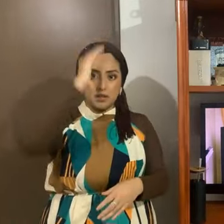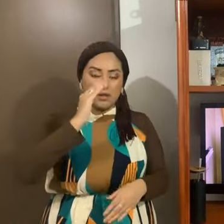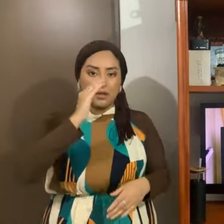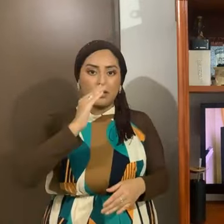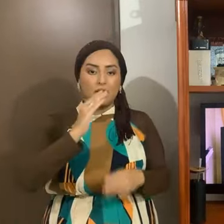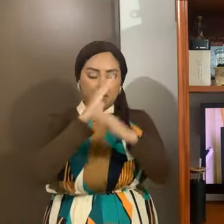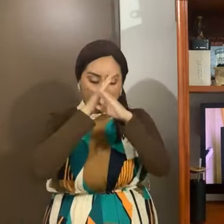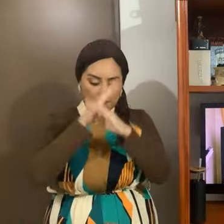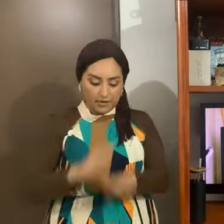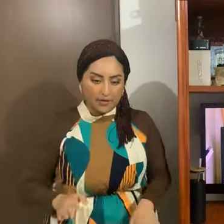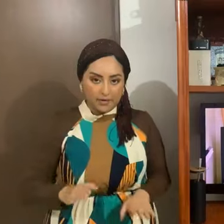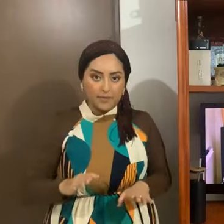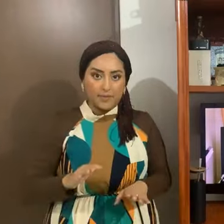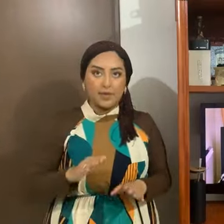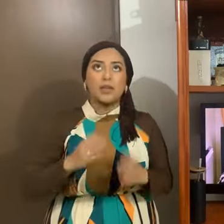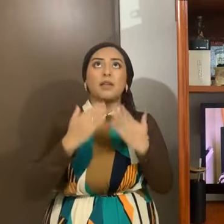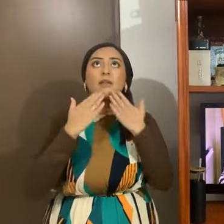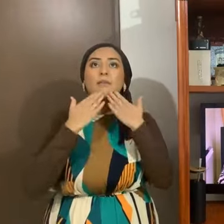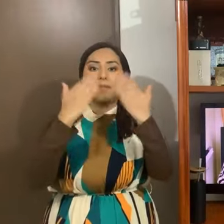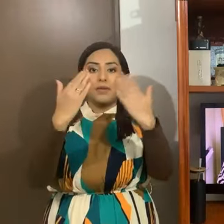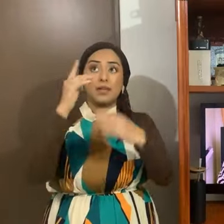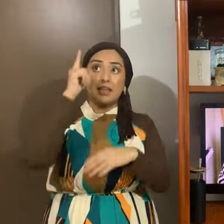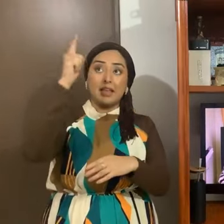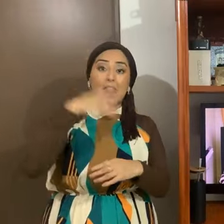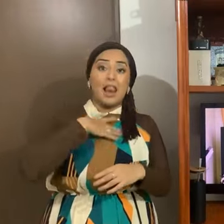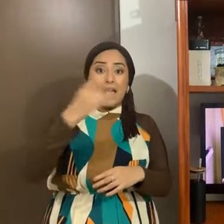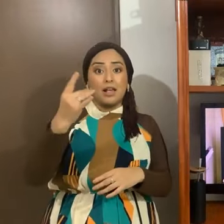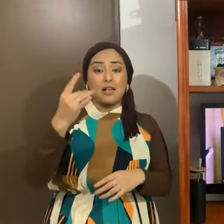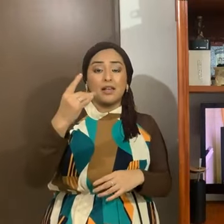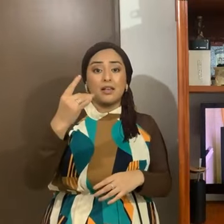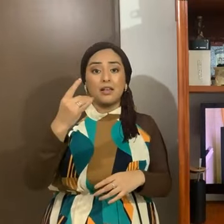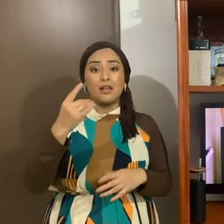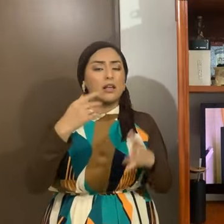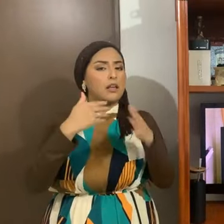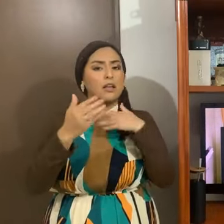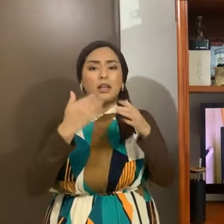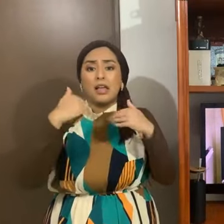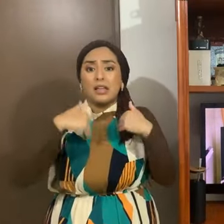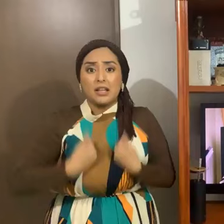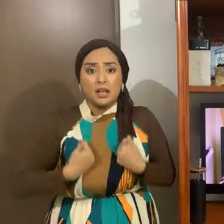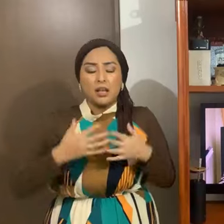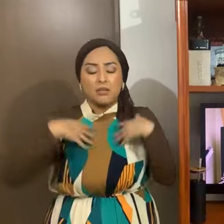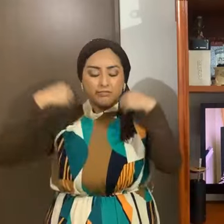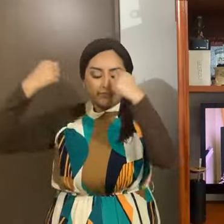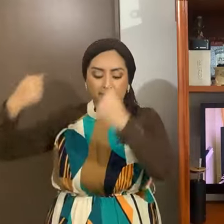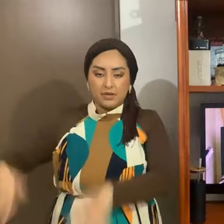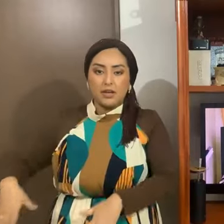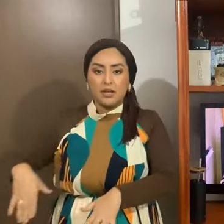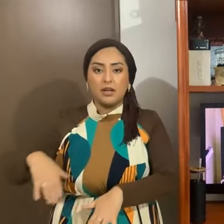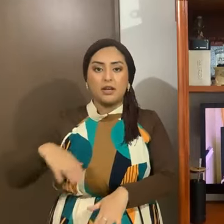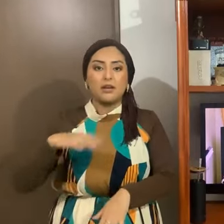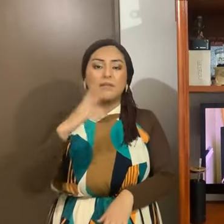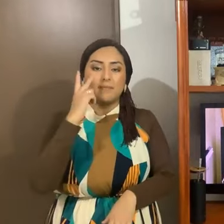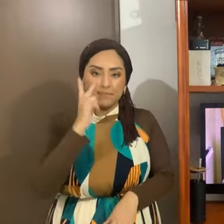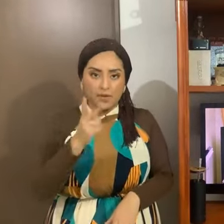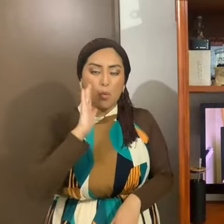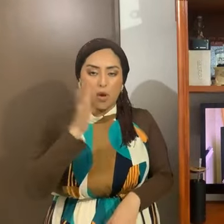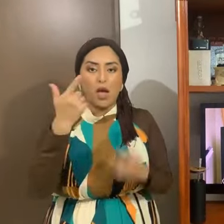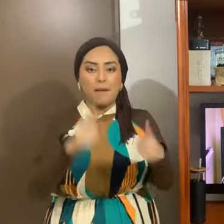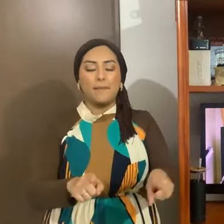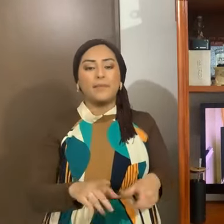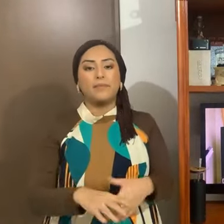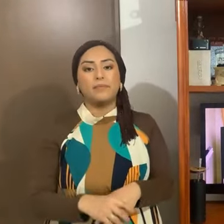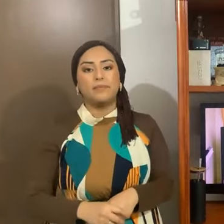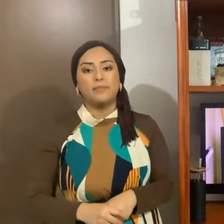vas a humillar y le vas a agradar. Y ese mal hábito, aunque estés muy cansado, se te va a quitar. Ya lo verán, amados Sahim.